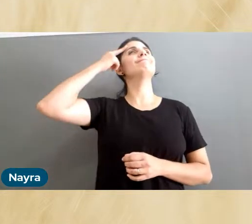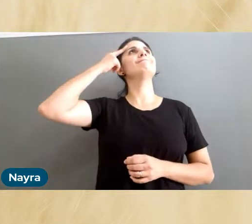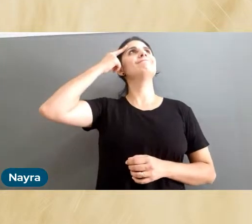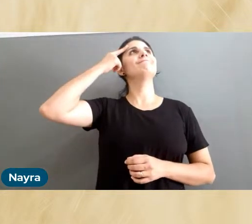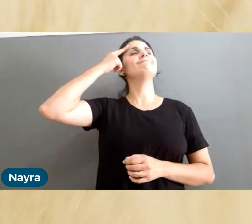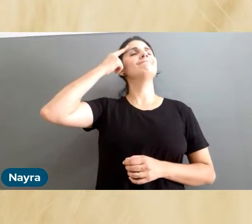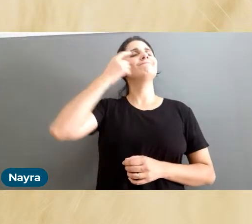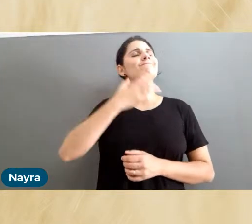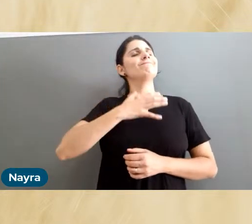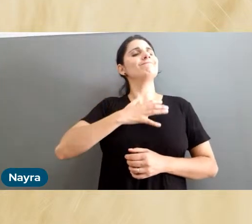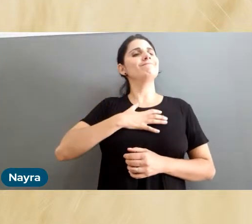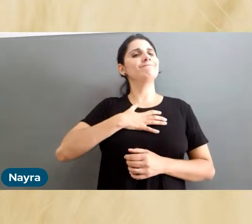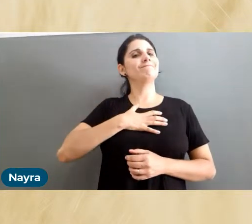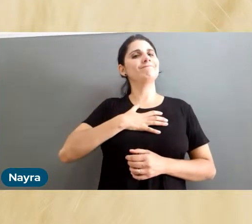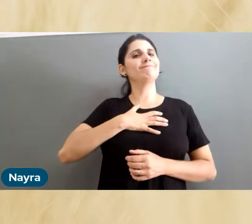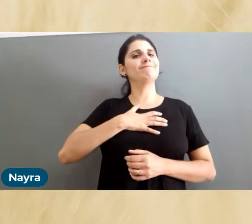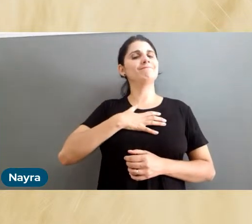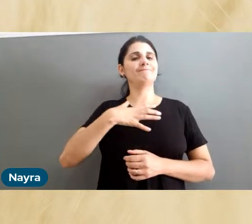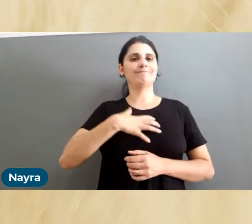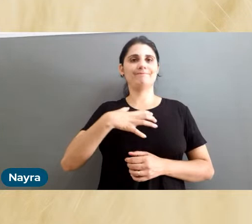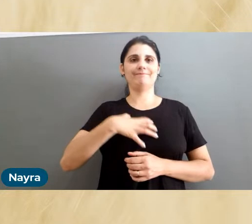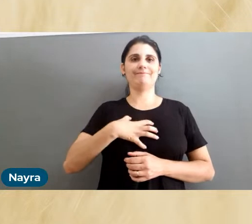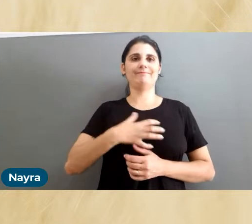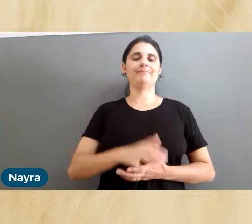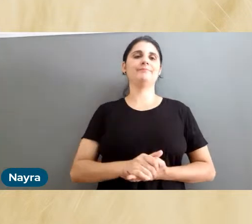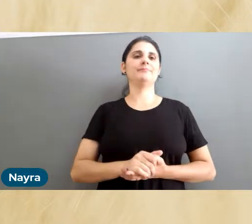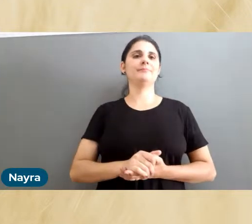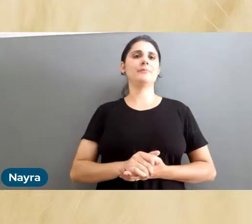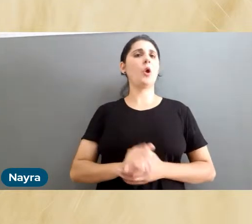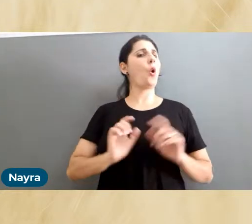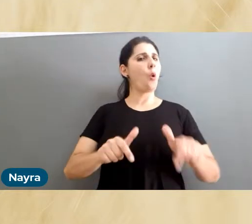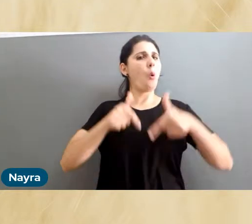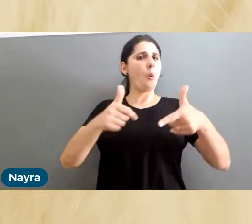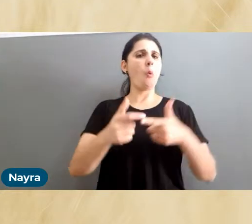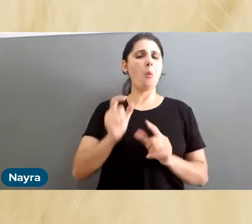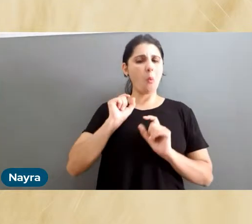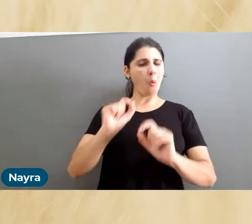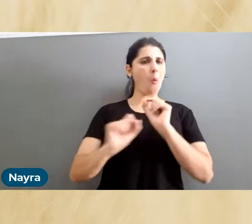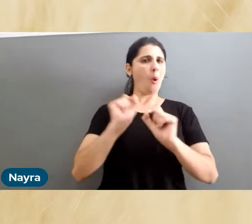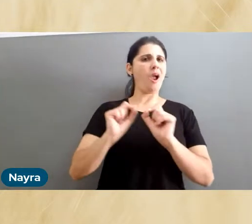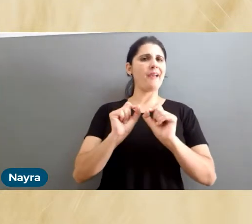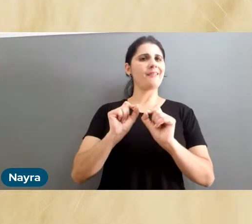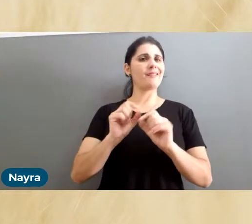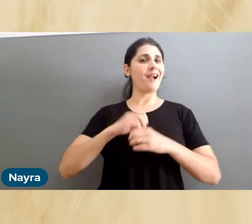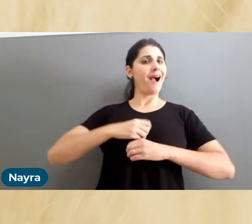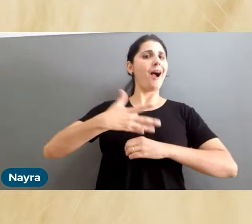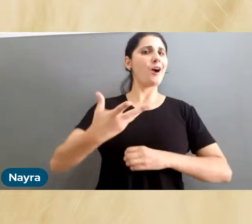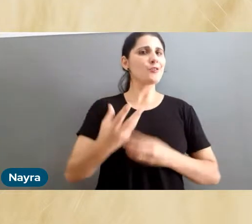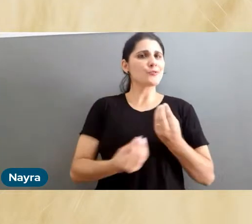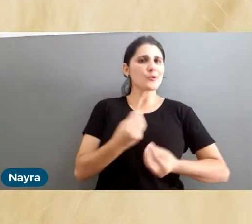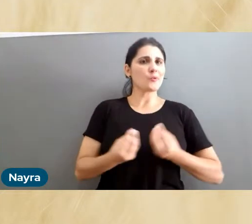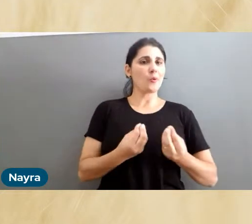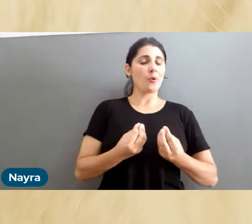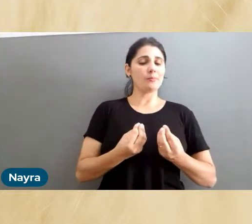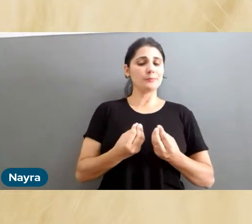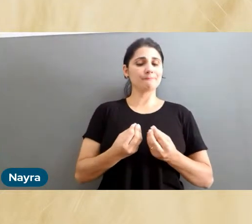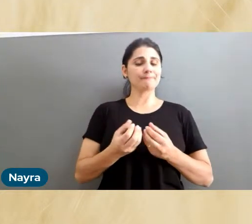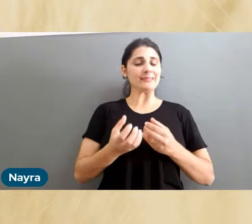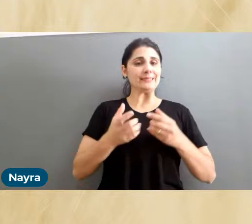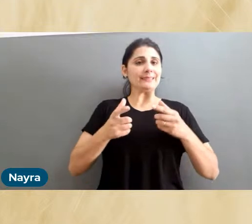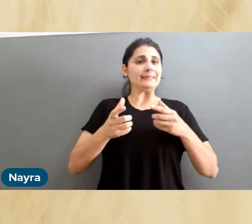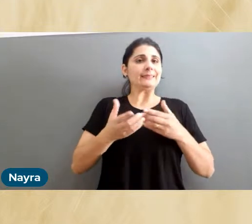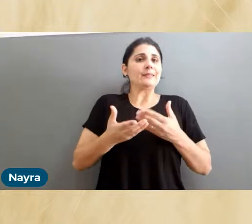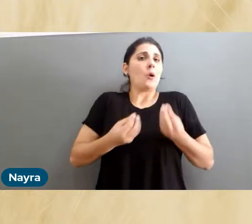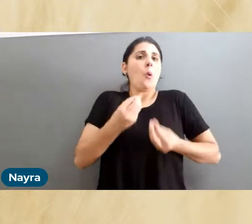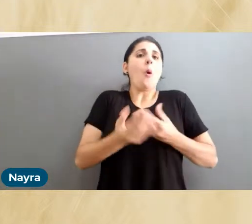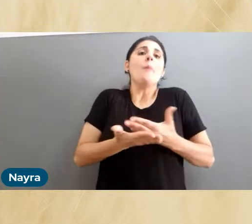dos conflitos e desafios da atualidade. O que eu devo fazer? Como eu devo agir? Por onde começar? Qual